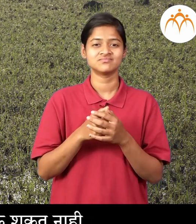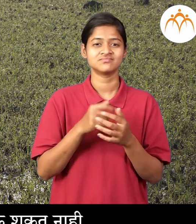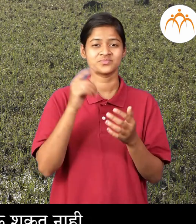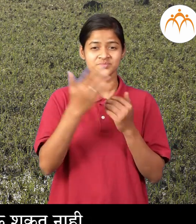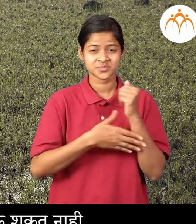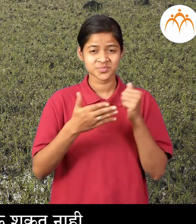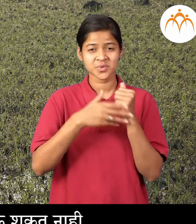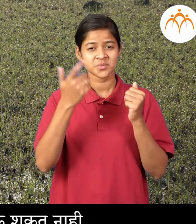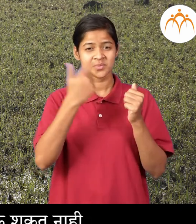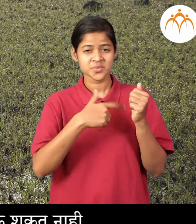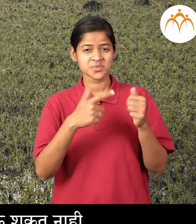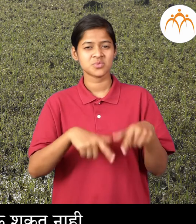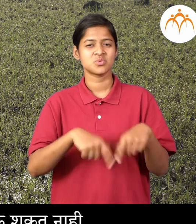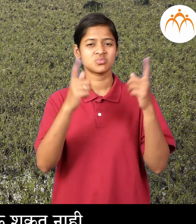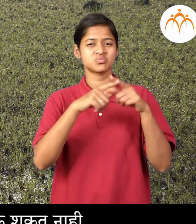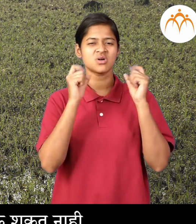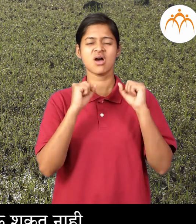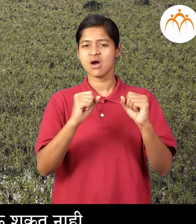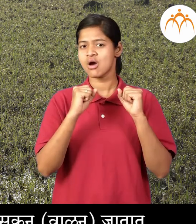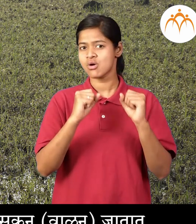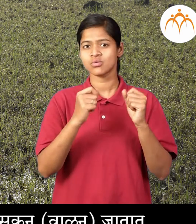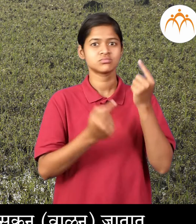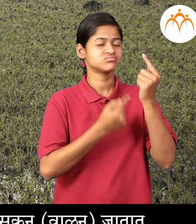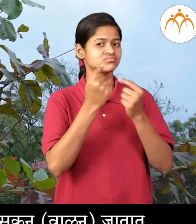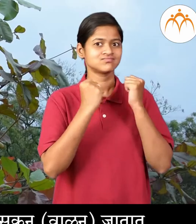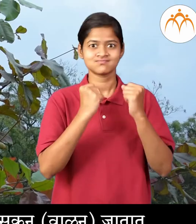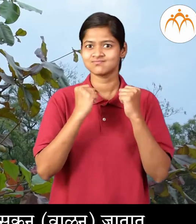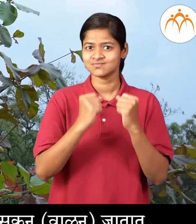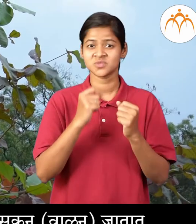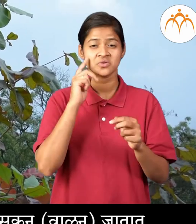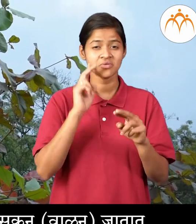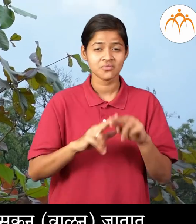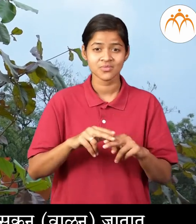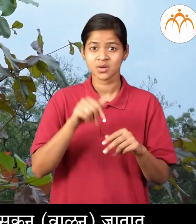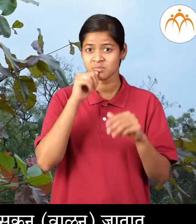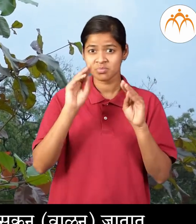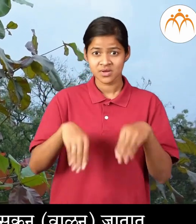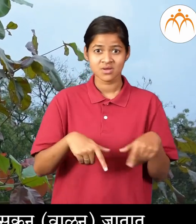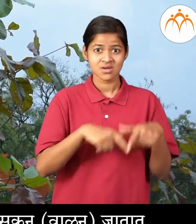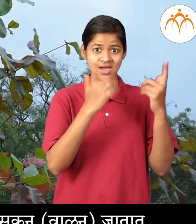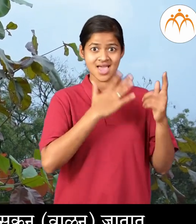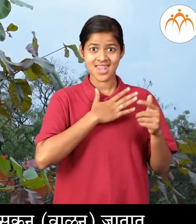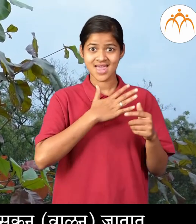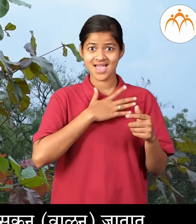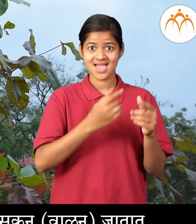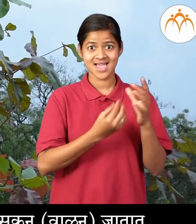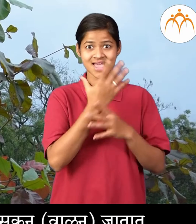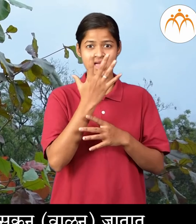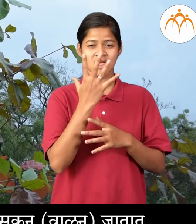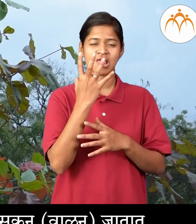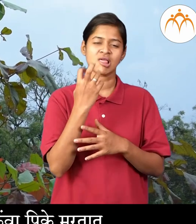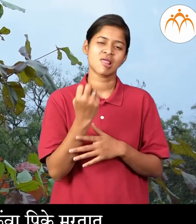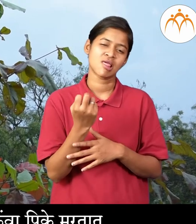शेतकरी पी घ्यू शकत नाही कमी पाण्या मुलें जाडे, कि महां पिके सुकून, वालून जातात